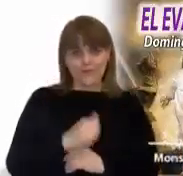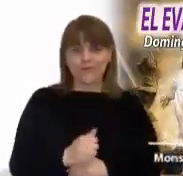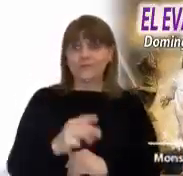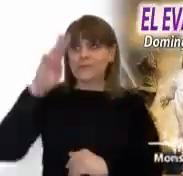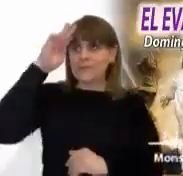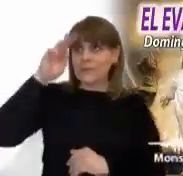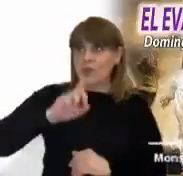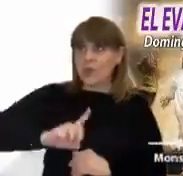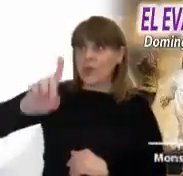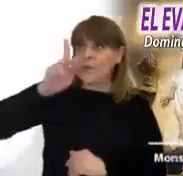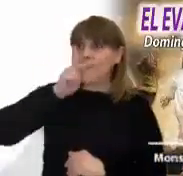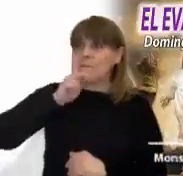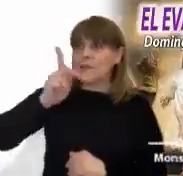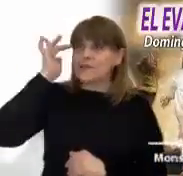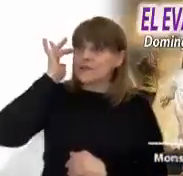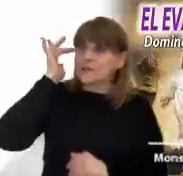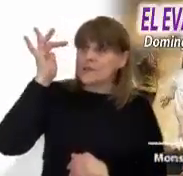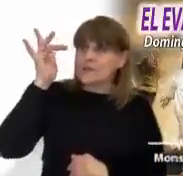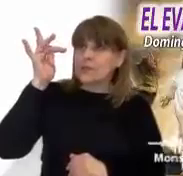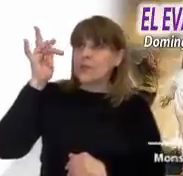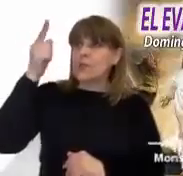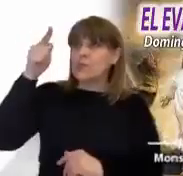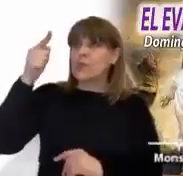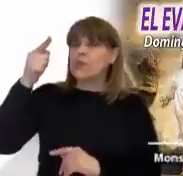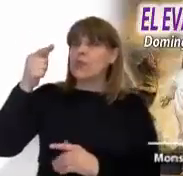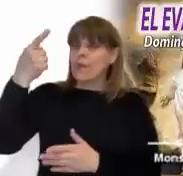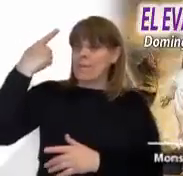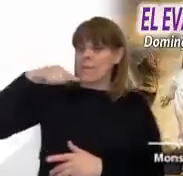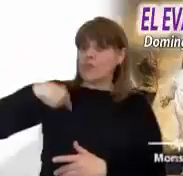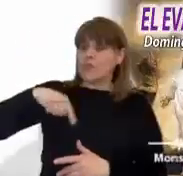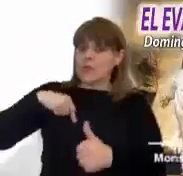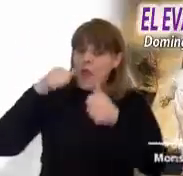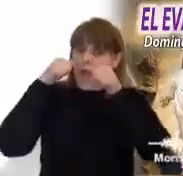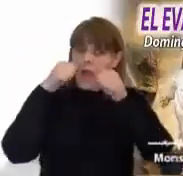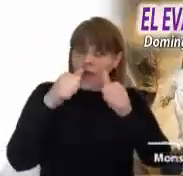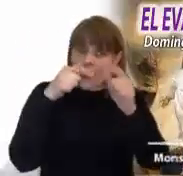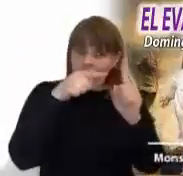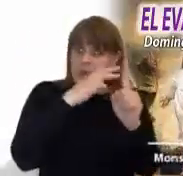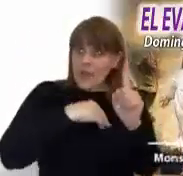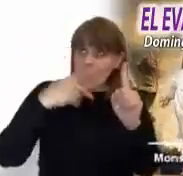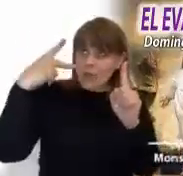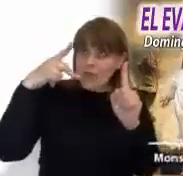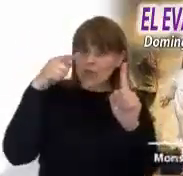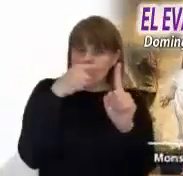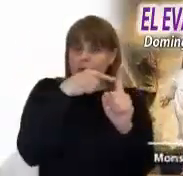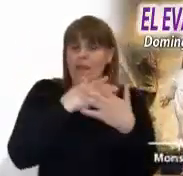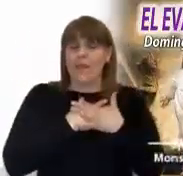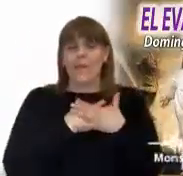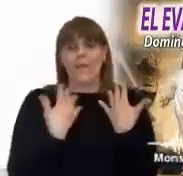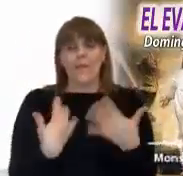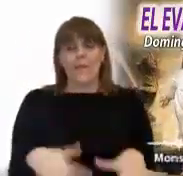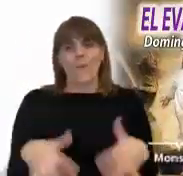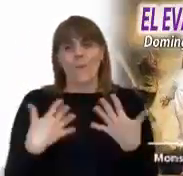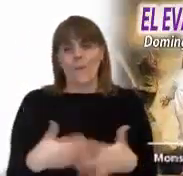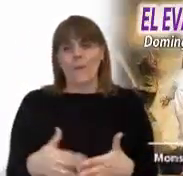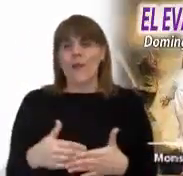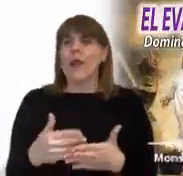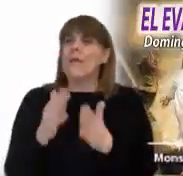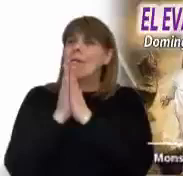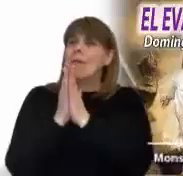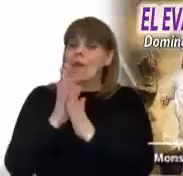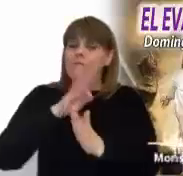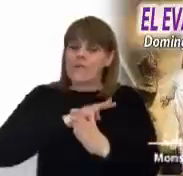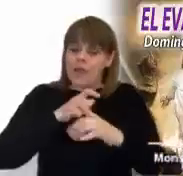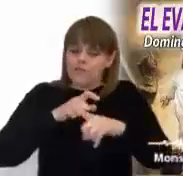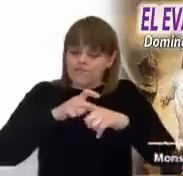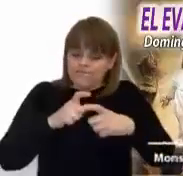Señor Padre Santo, que nos mandaste escuchar a tu amado Hijo, alimenta nuestra fe con tu